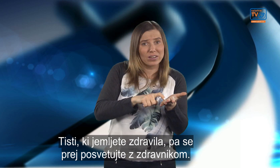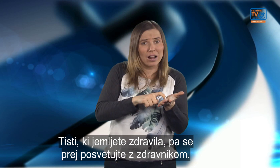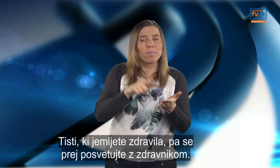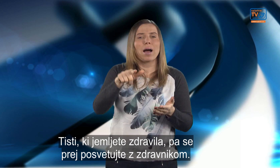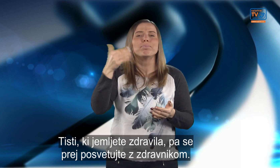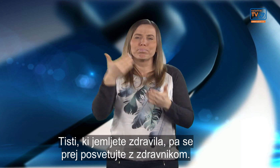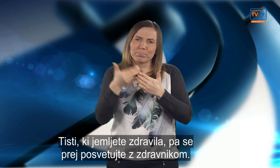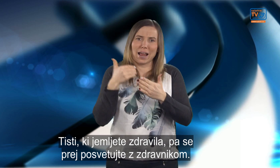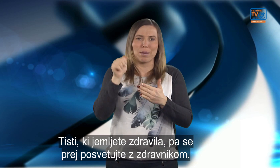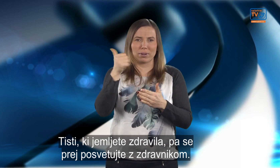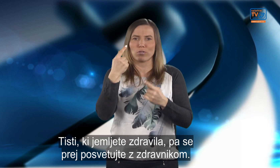posvetujte z zdravnikom.